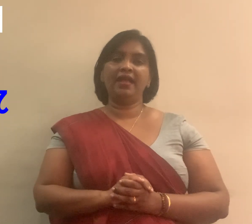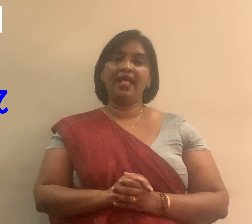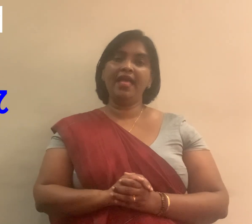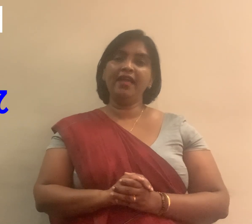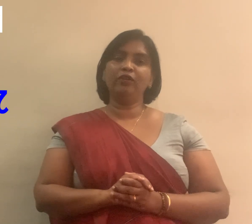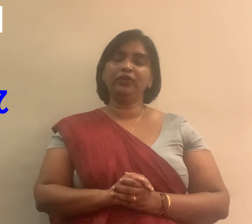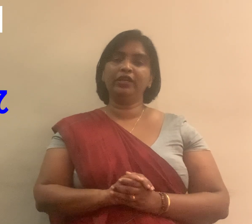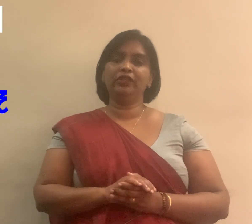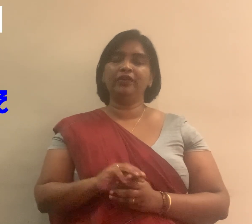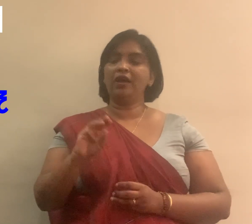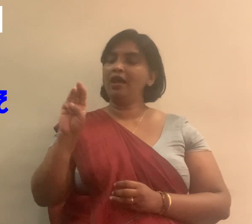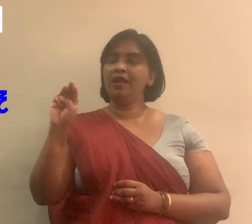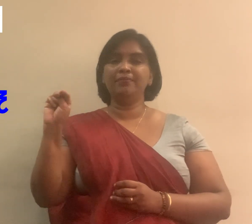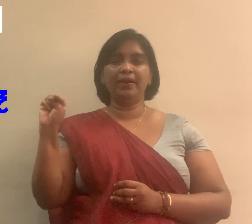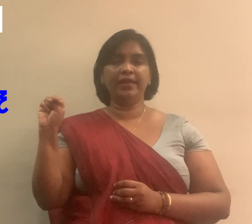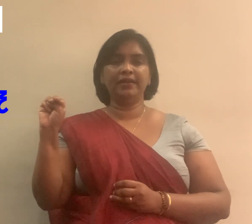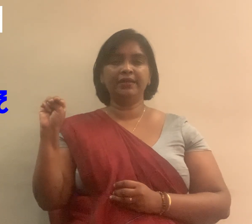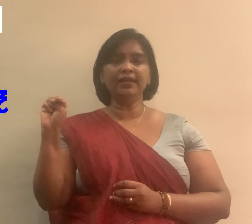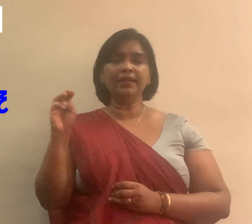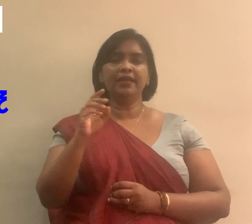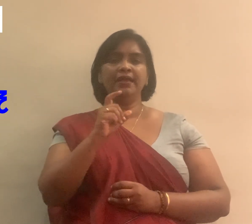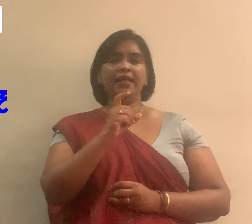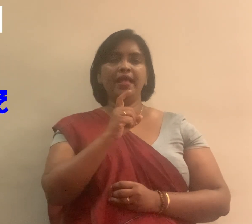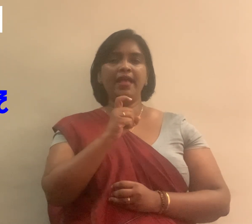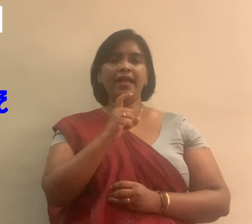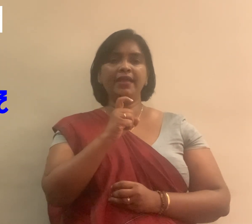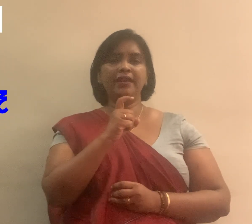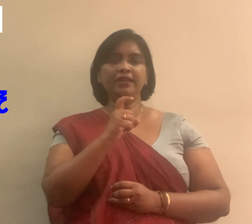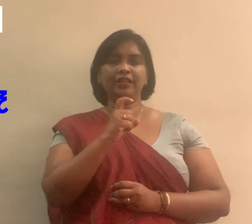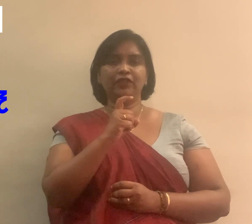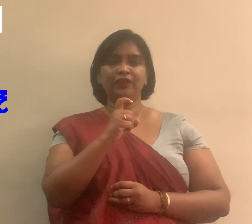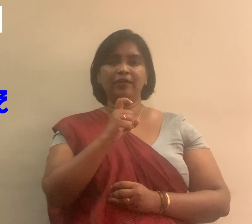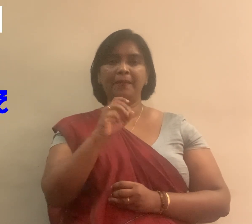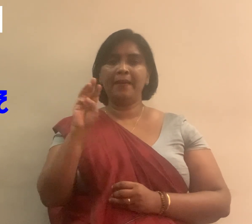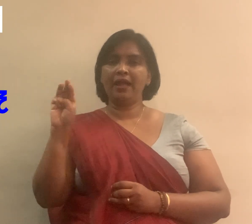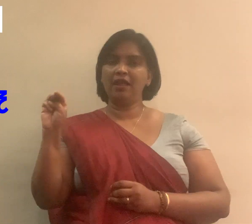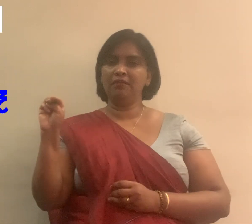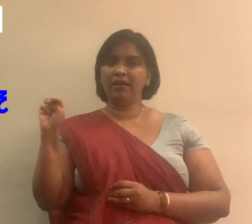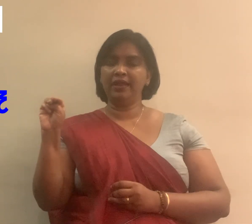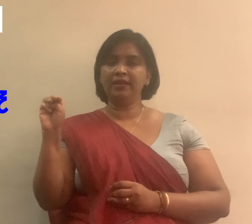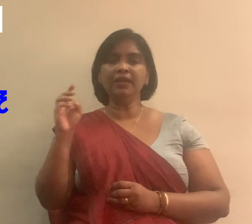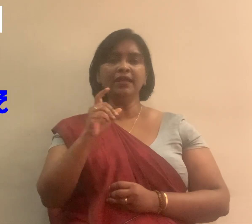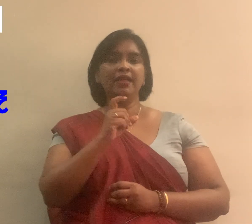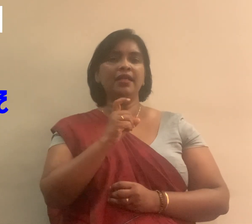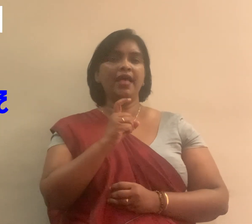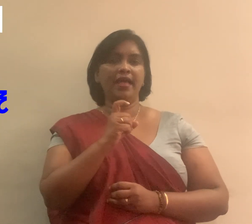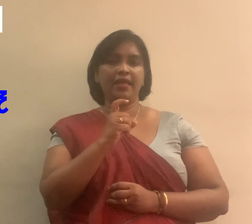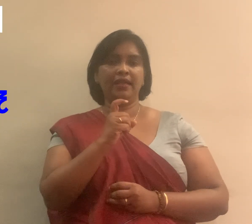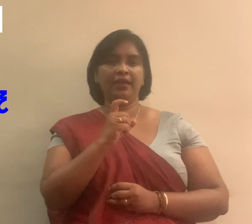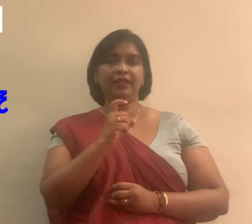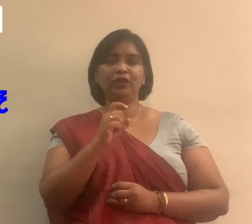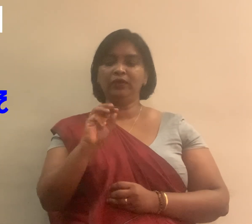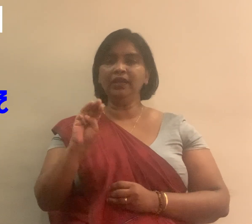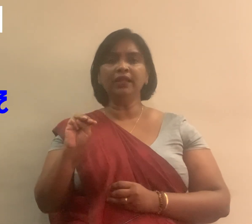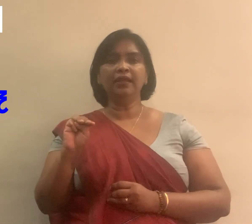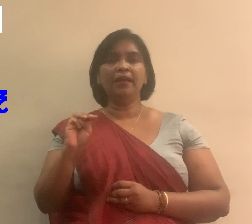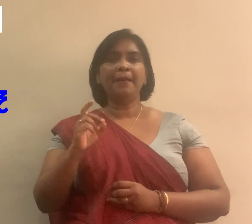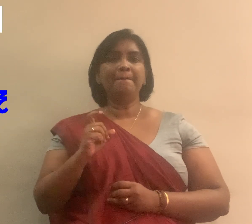ඈ අකුර එකතු වෙනවා. අල්මයන්නට ඈ යන්න එකතු වෙනවා. අල්මයන්න ඈ. එතකොට